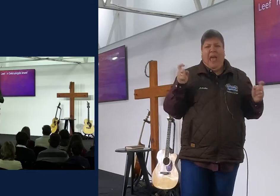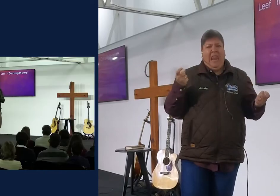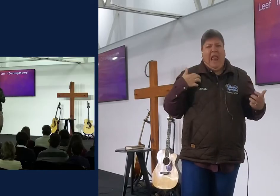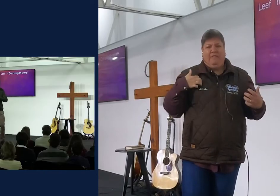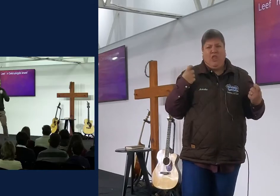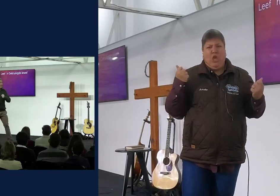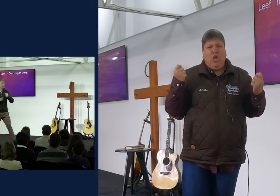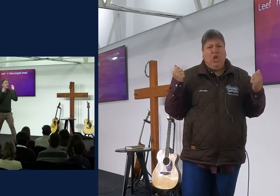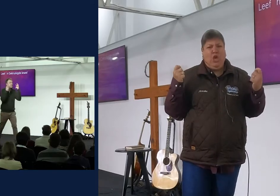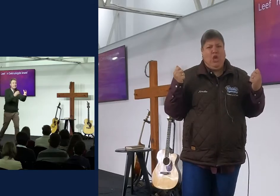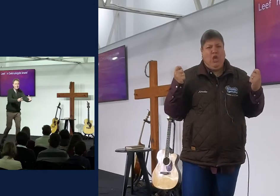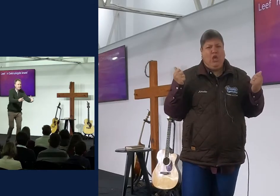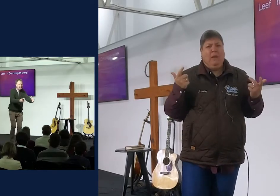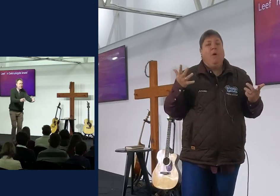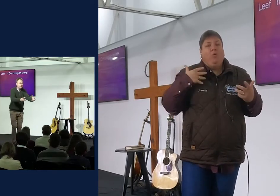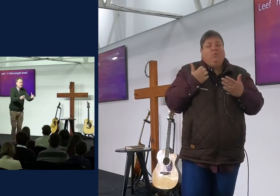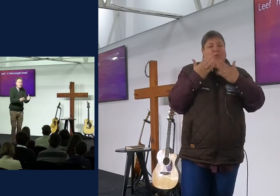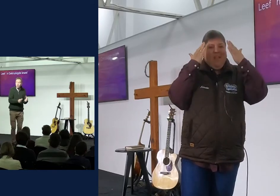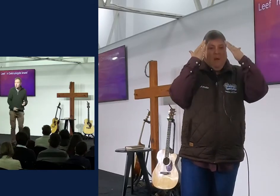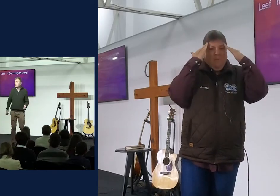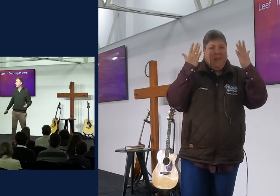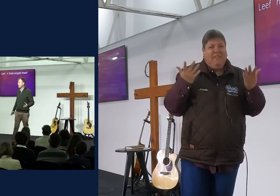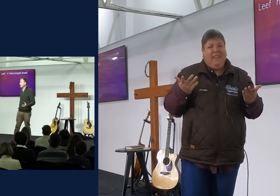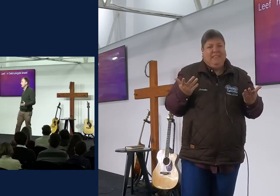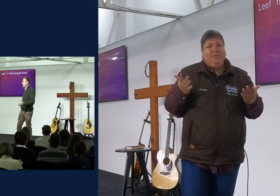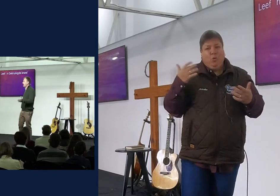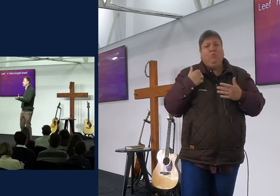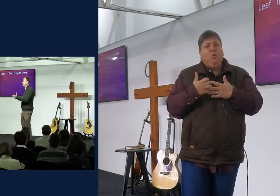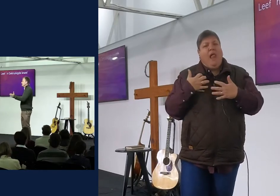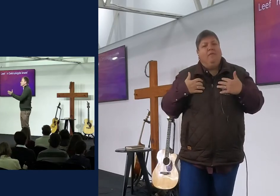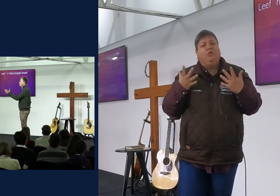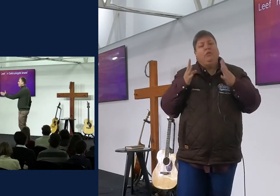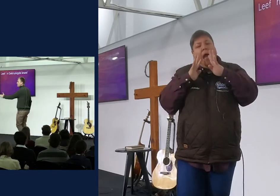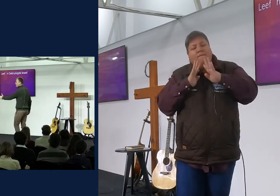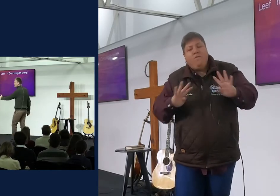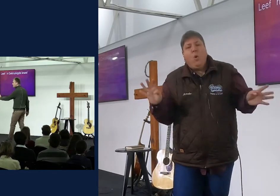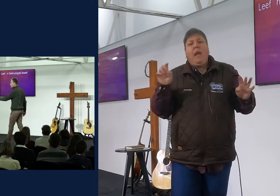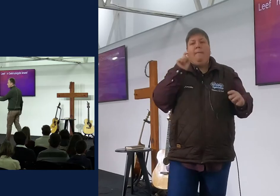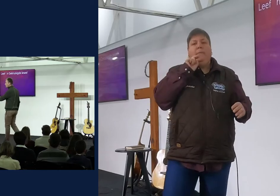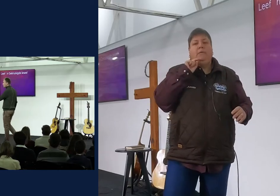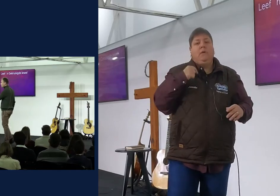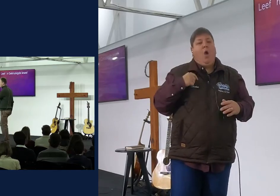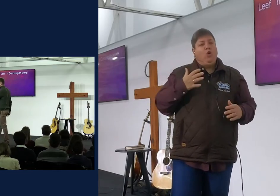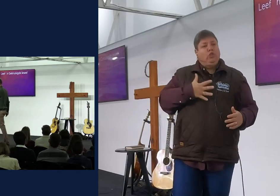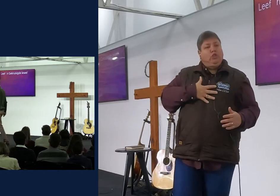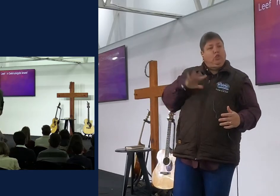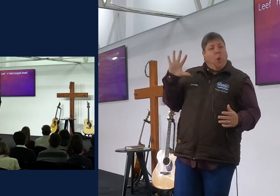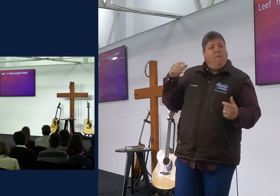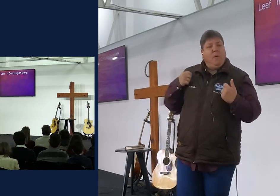heren, ek en jy moet, ek en jy moet, ek en moet gekrysigde leven leef, dis vir ons moet begin, anders gaan ons nooit voorbij die pin kom,